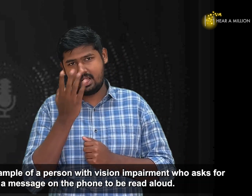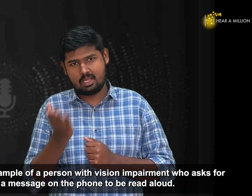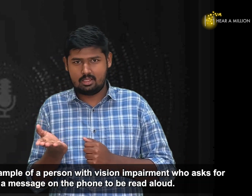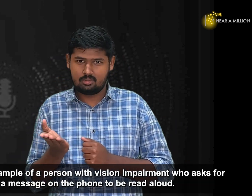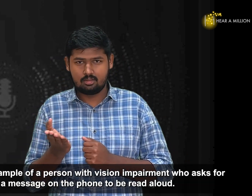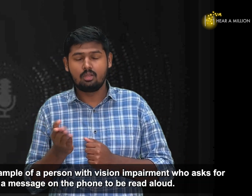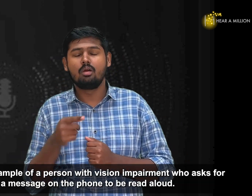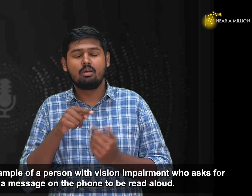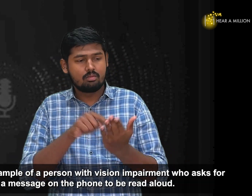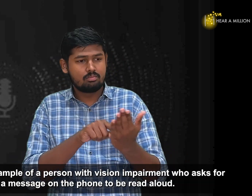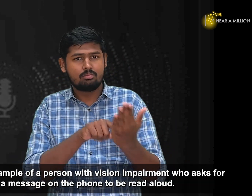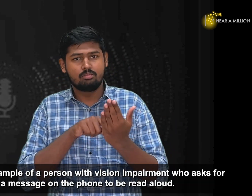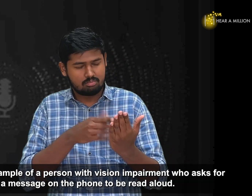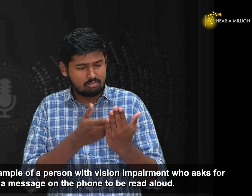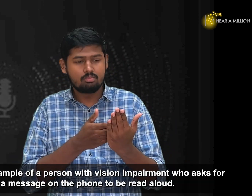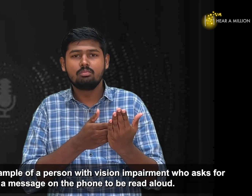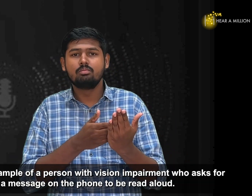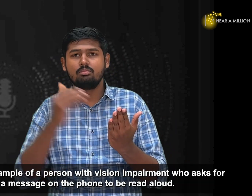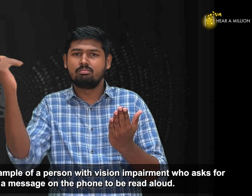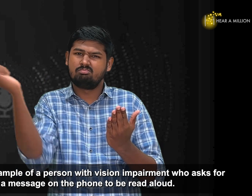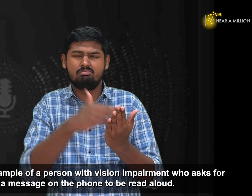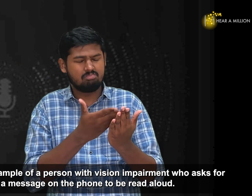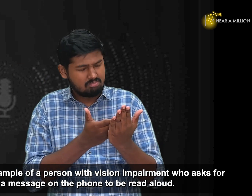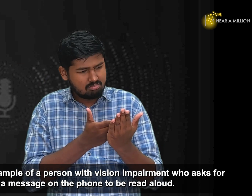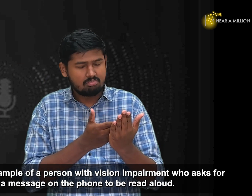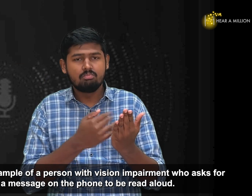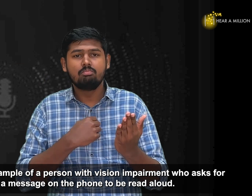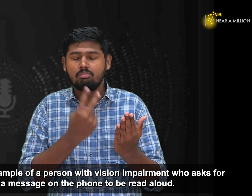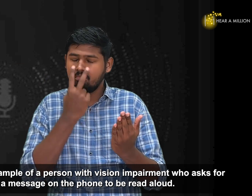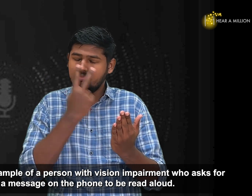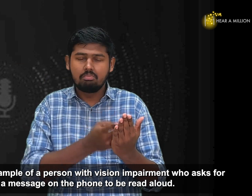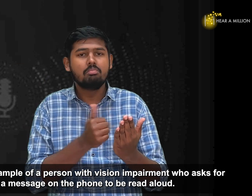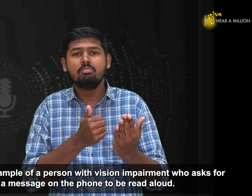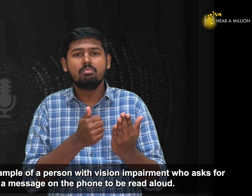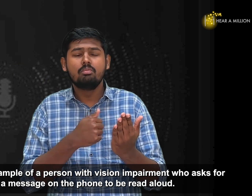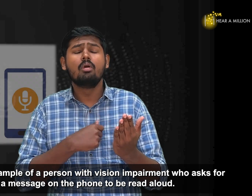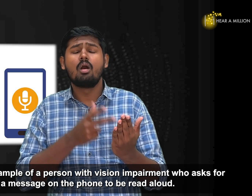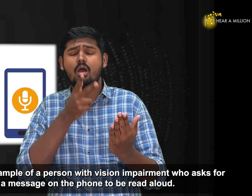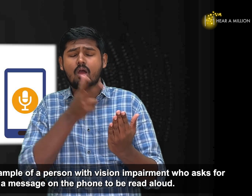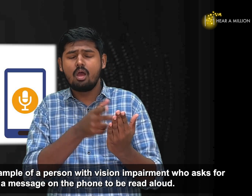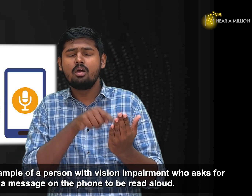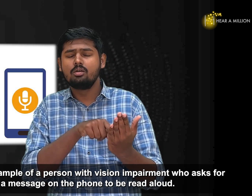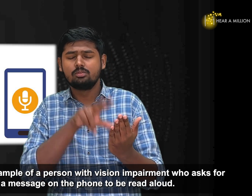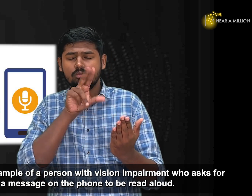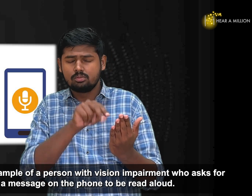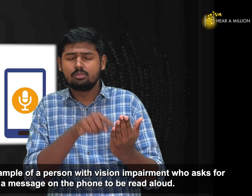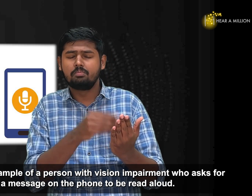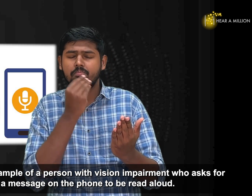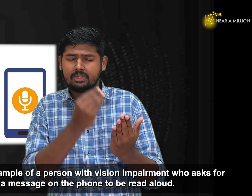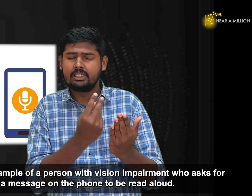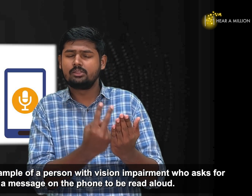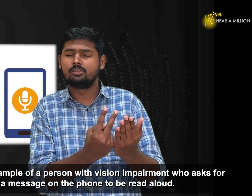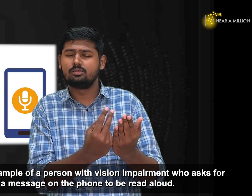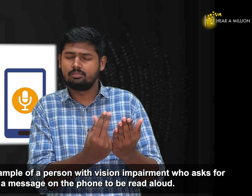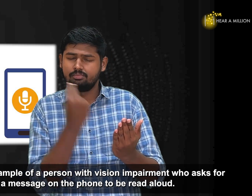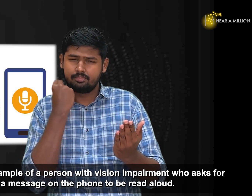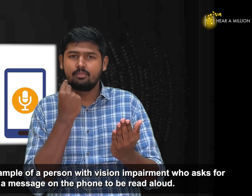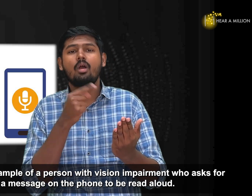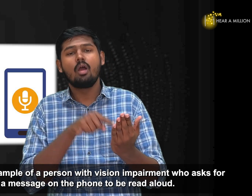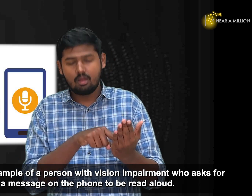दृष्टिबाधित व्यक्ति का उदाहरण लीजिए जो फ़ोन पर आए किसी संदेश को ज़ोर से पढ़ने के लिए कहता है।